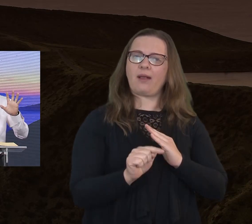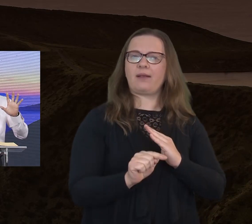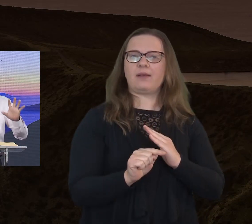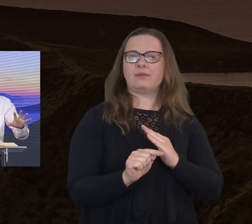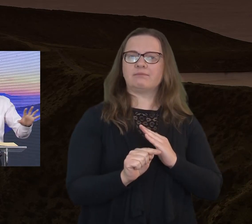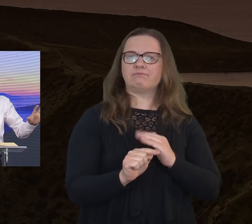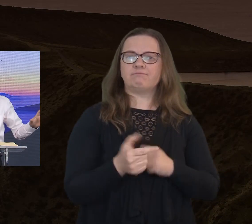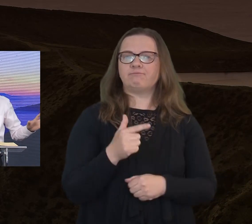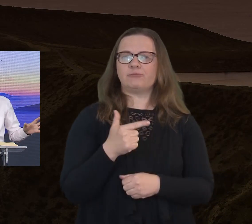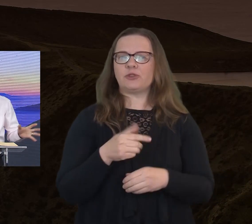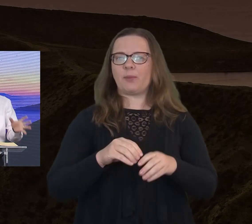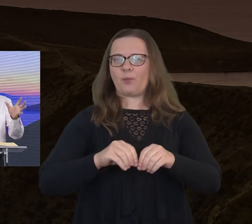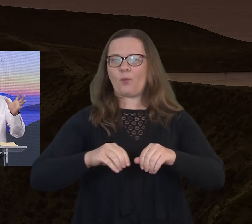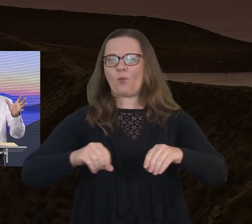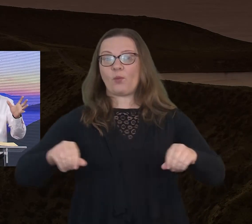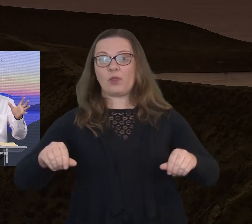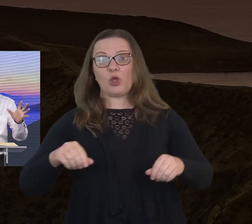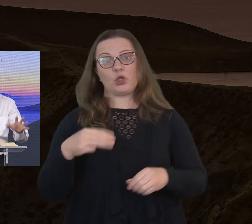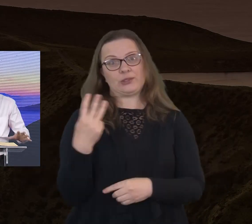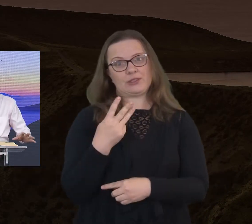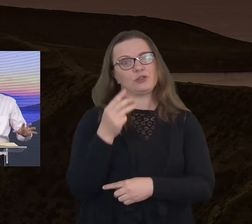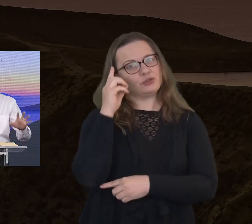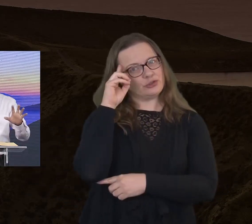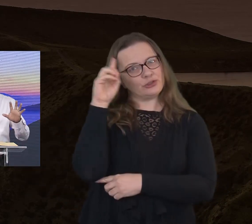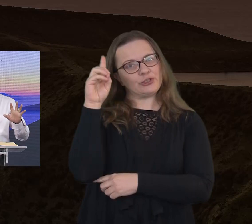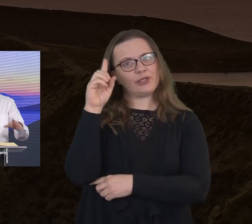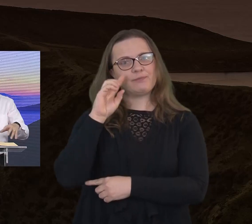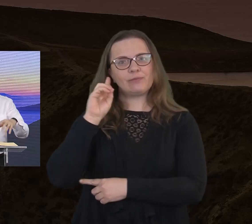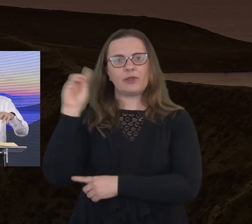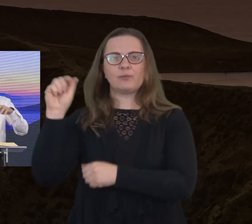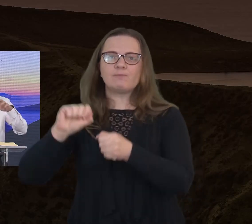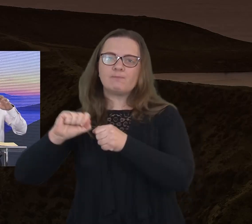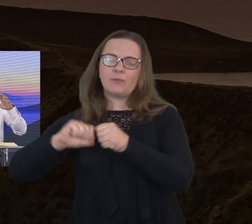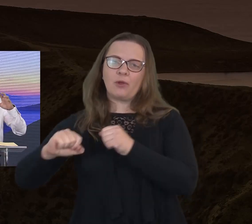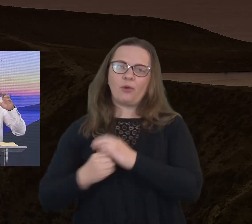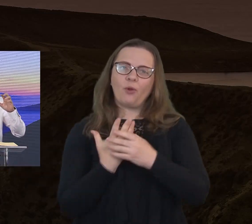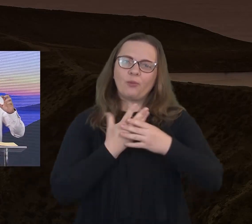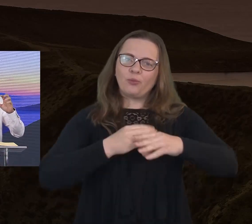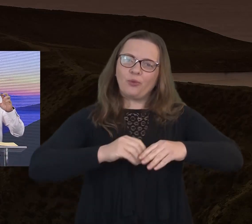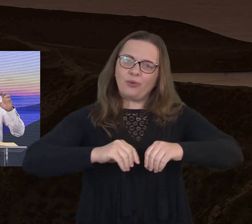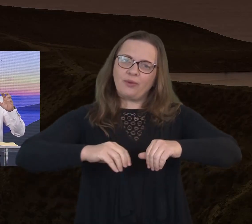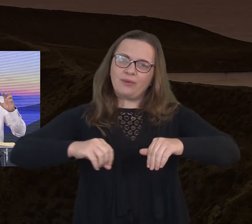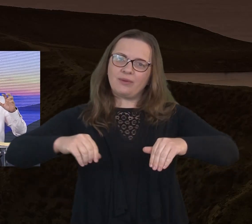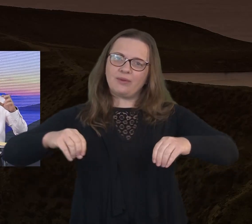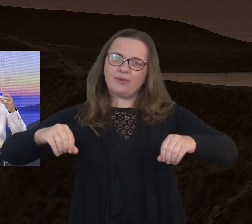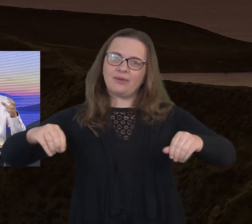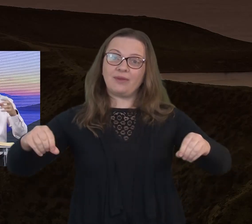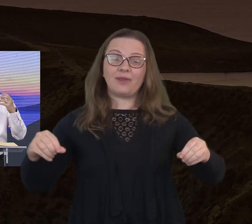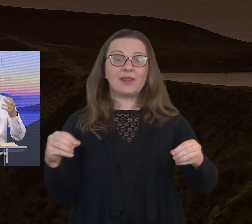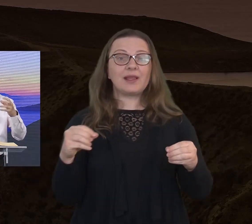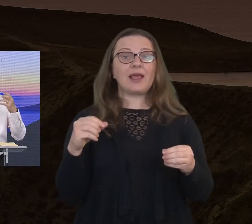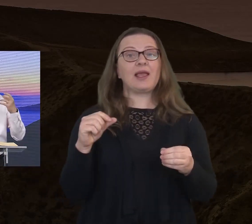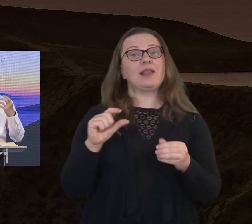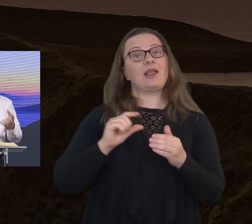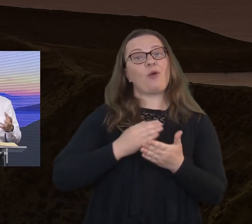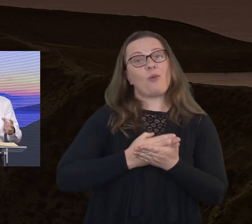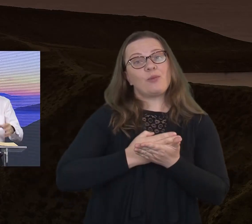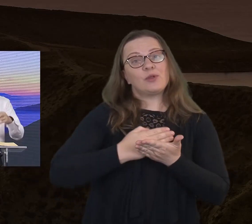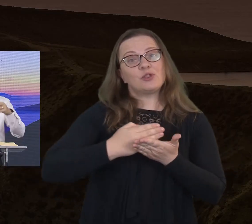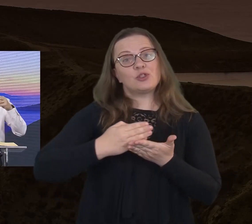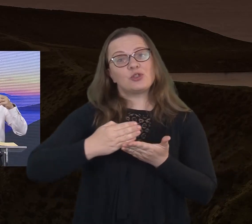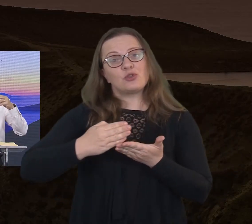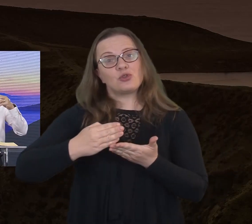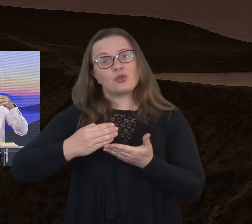a criação, surgimento da terra seca, ali surgiram então as primeiras espécies de vida